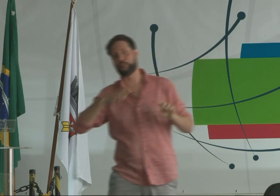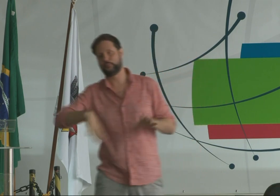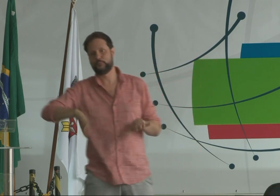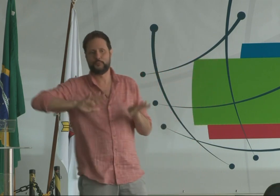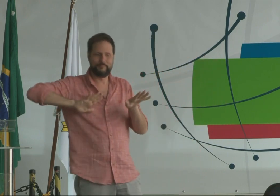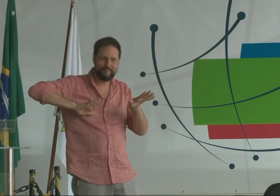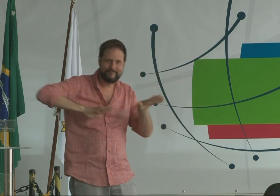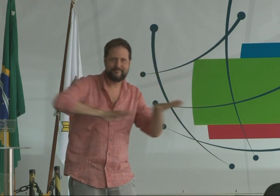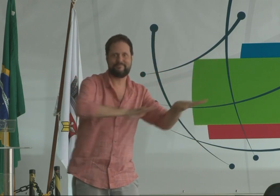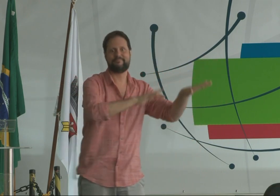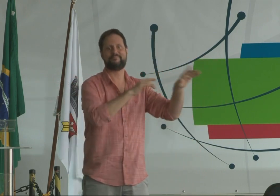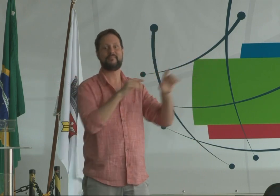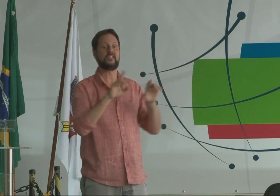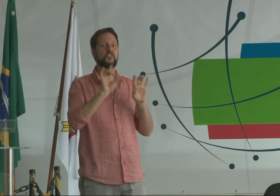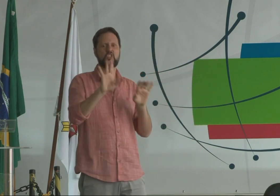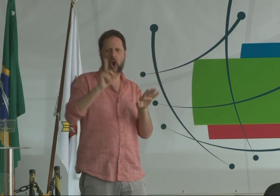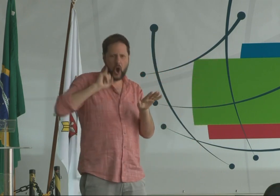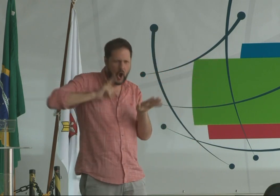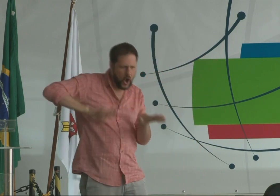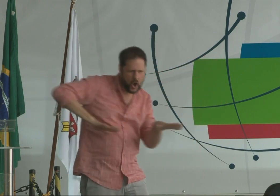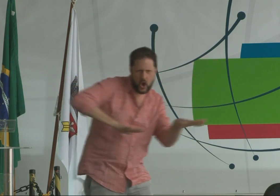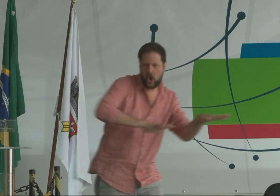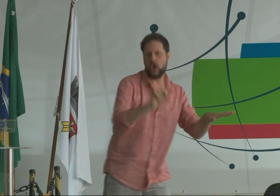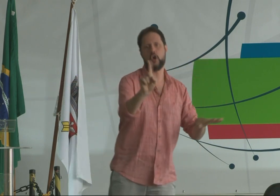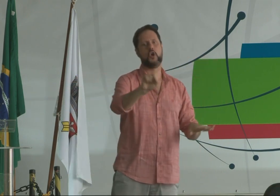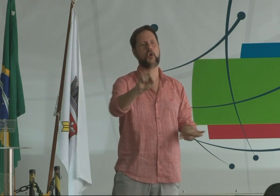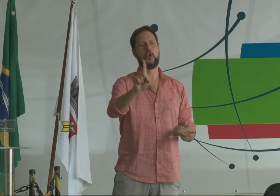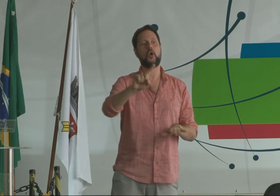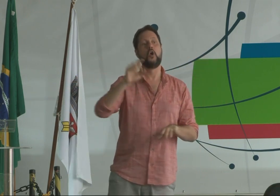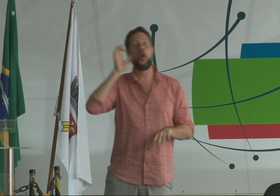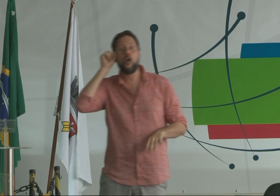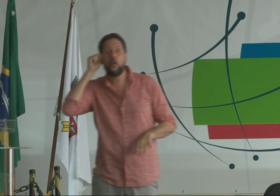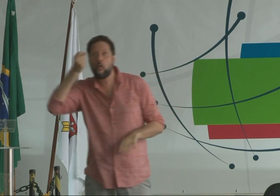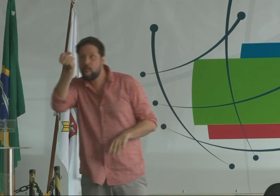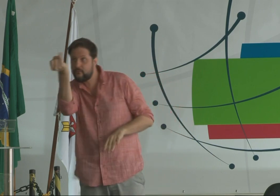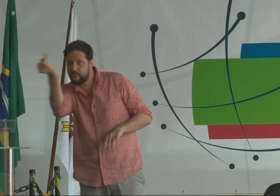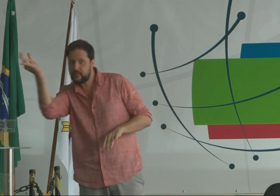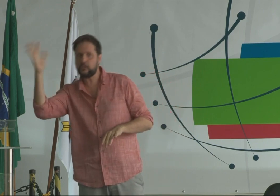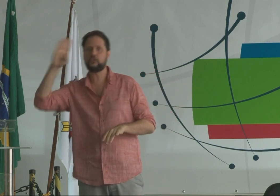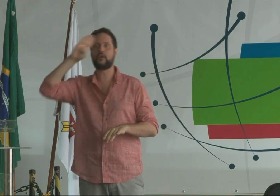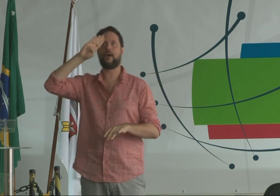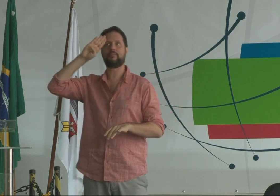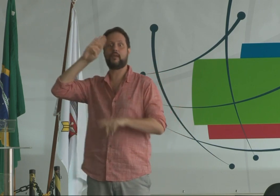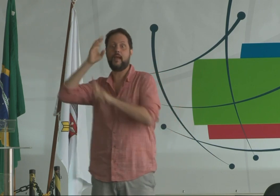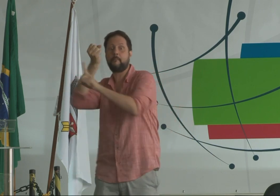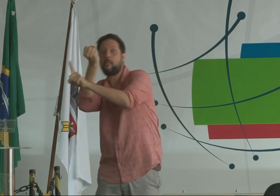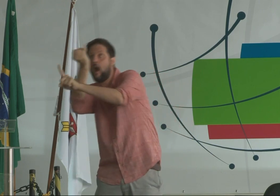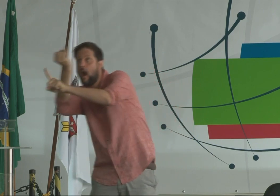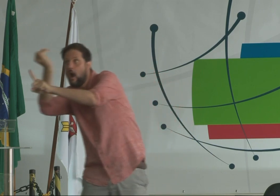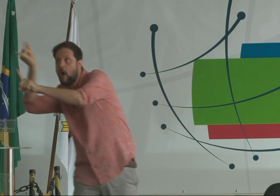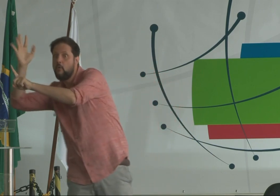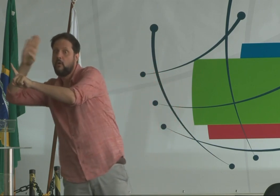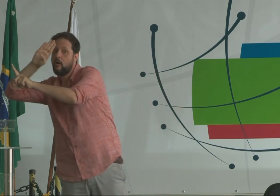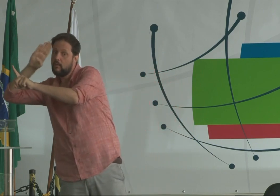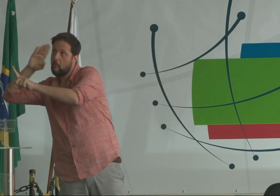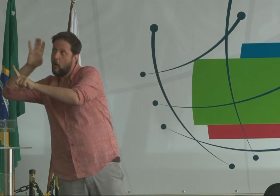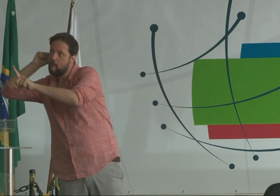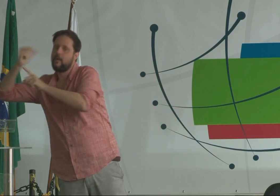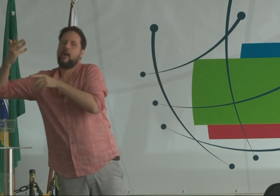E essa legislação, ela está articulada aqui, conquista dos movimentos públicos, que, no meio acadêmico, começaram a